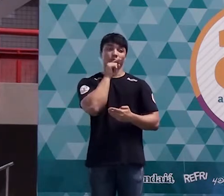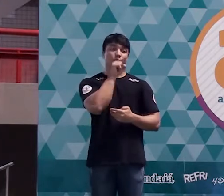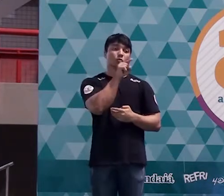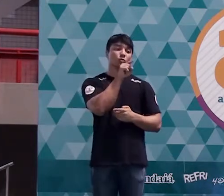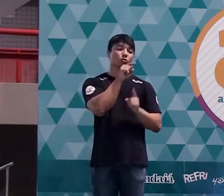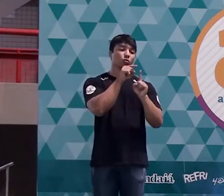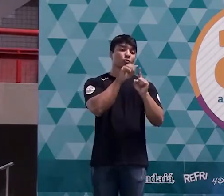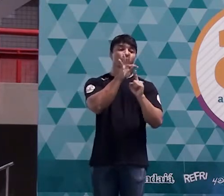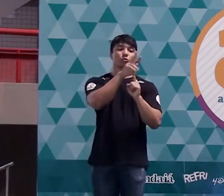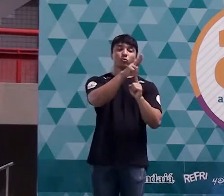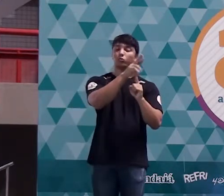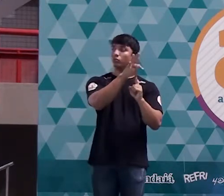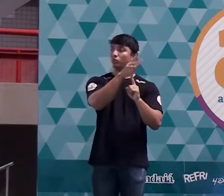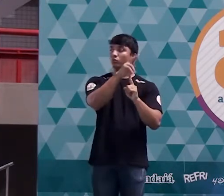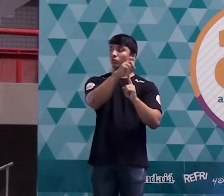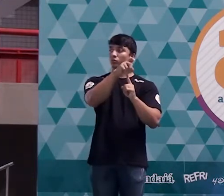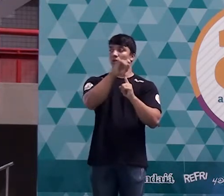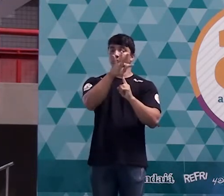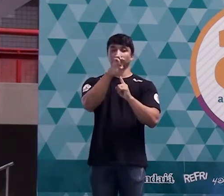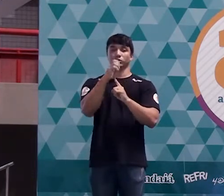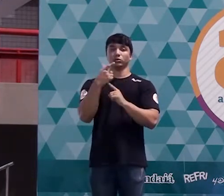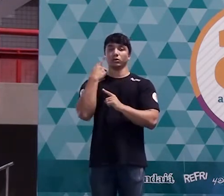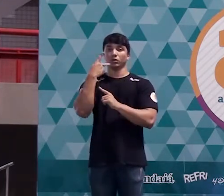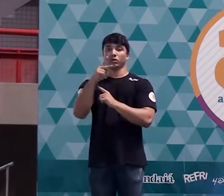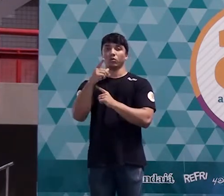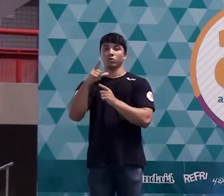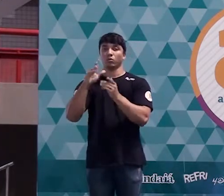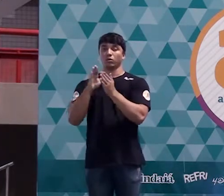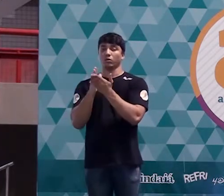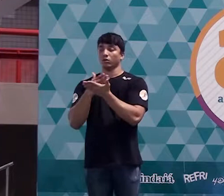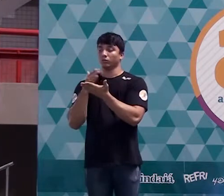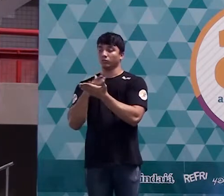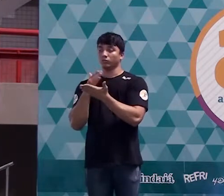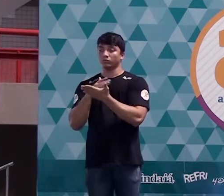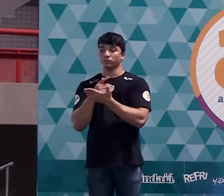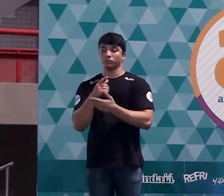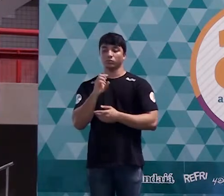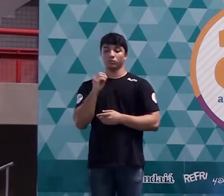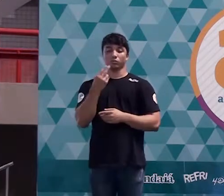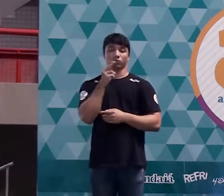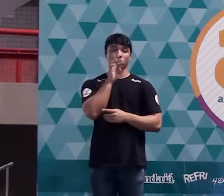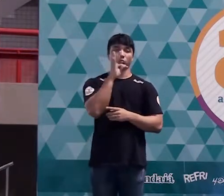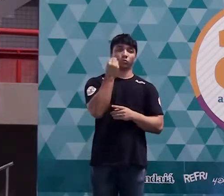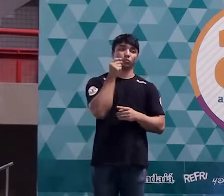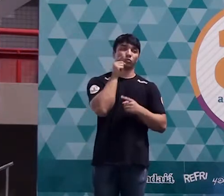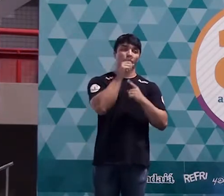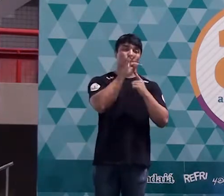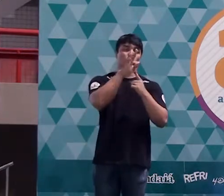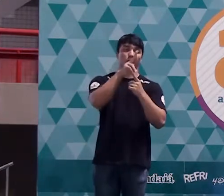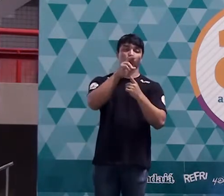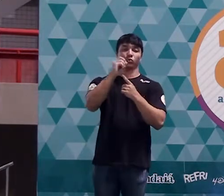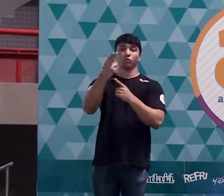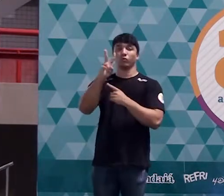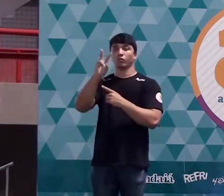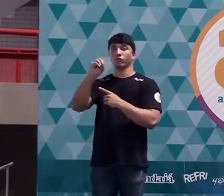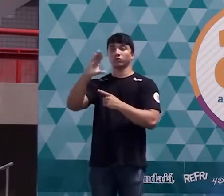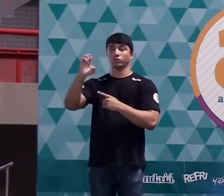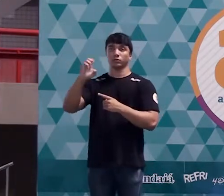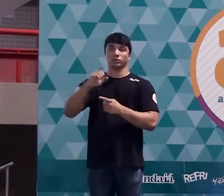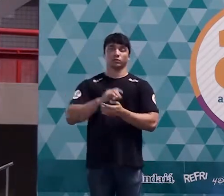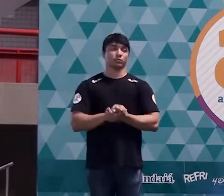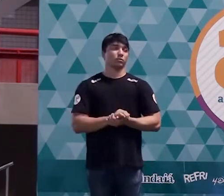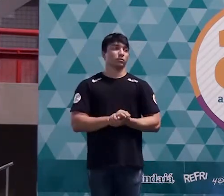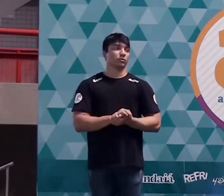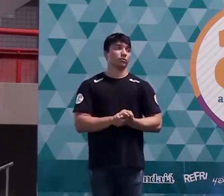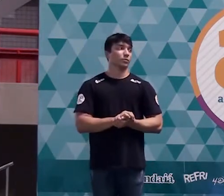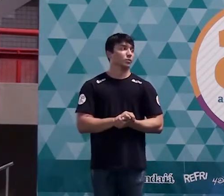tu trouxeste teu livro. Ou tudo no tu, ou tudo no você. Tá certo? Olha